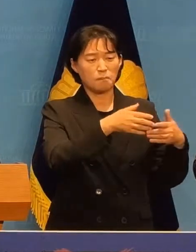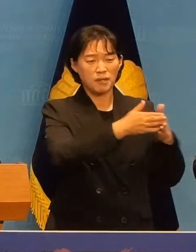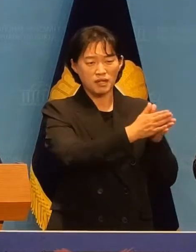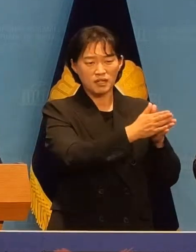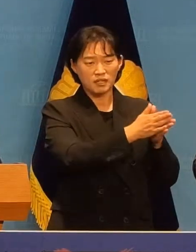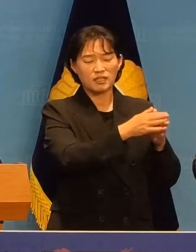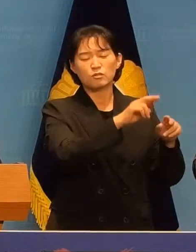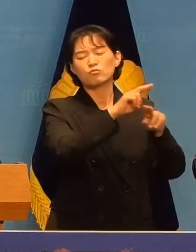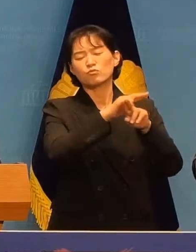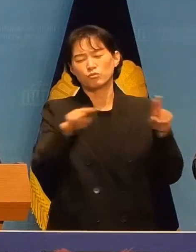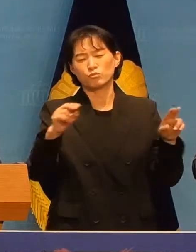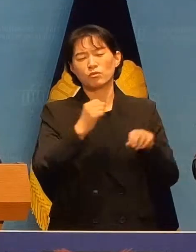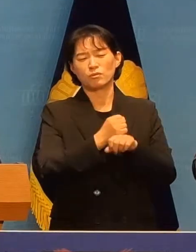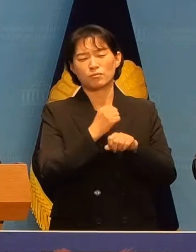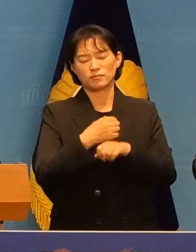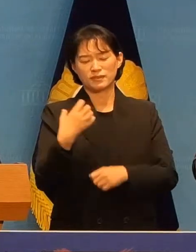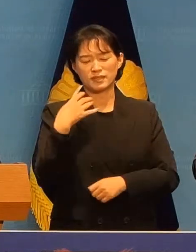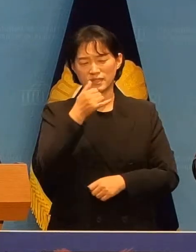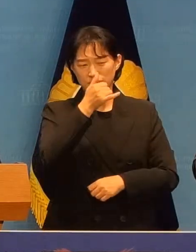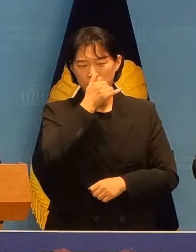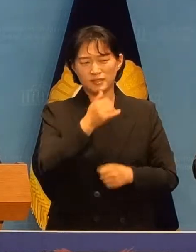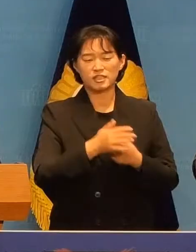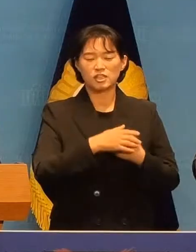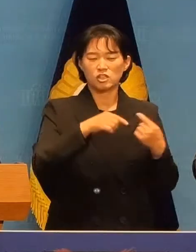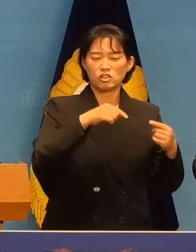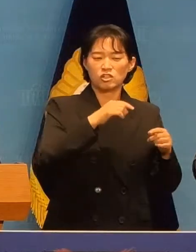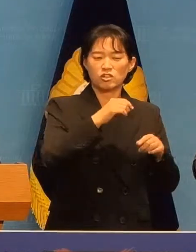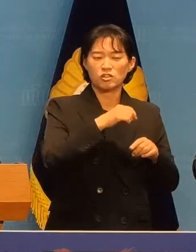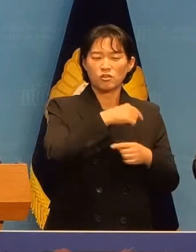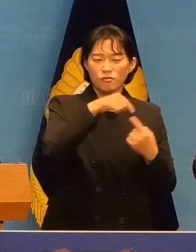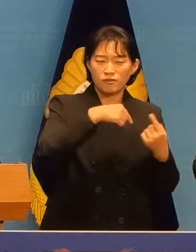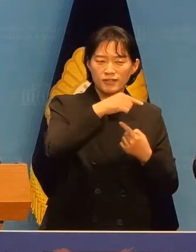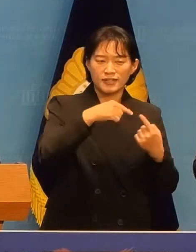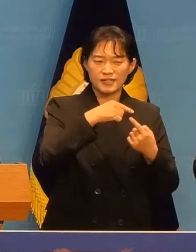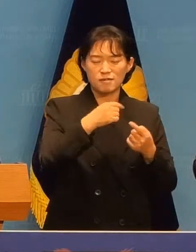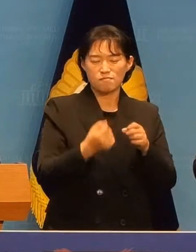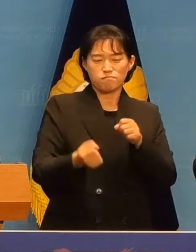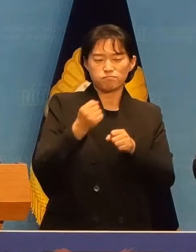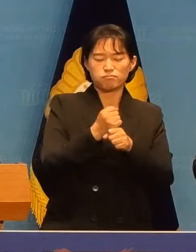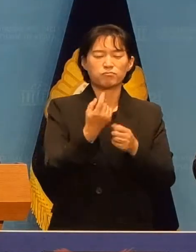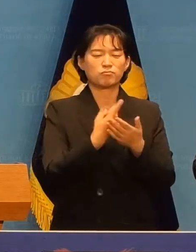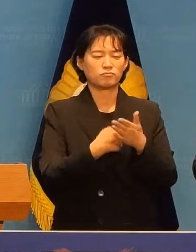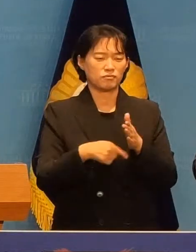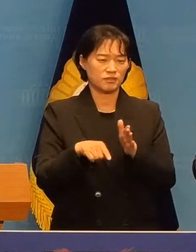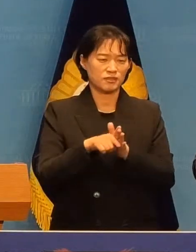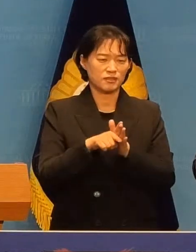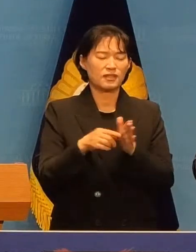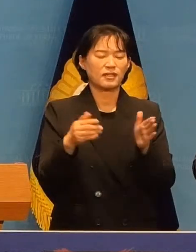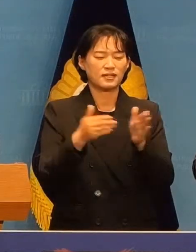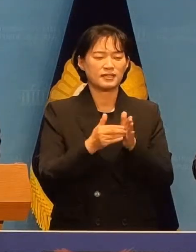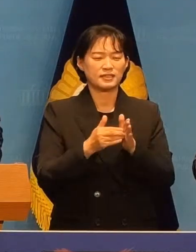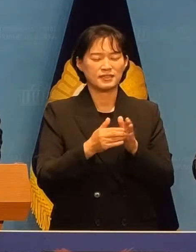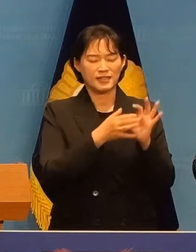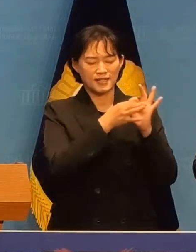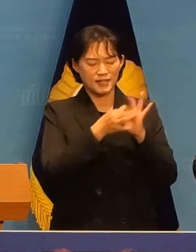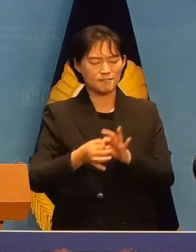철회되고 책임 있는 경영 체계가 복원될 때까지 우리는 결코 멈추지 않을 것입니다.